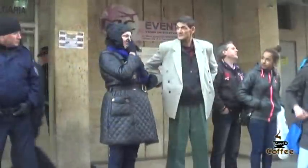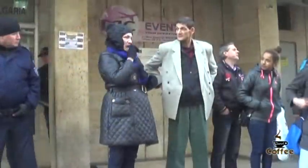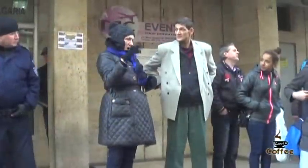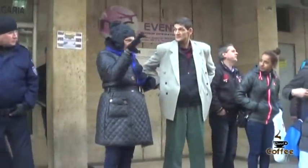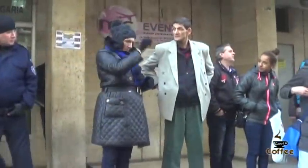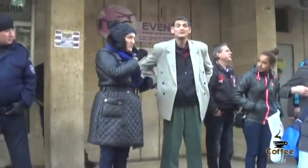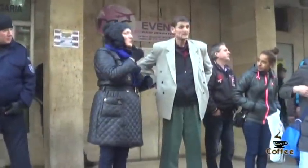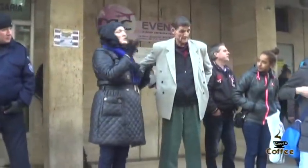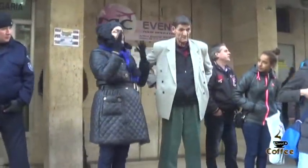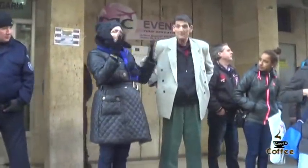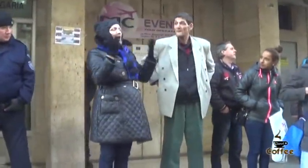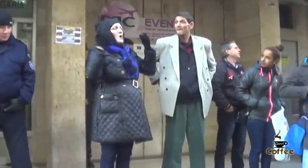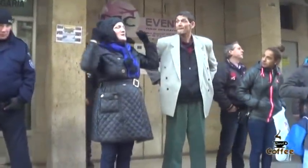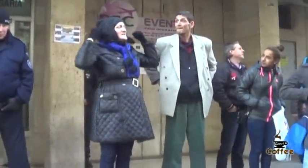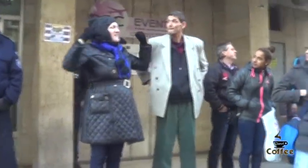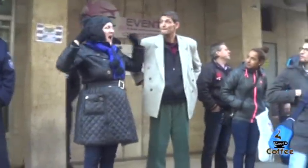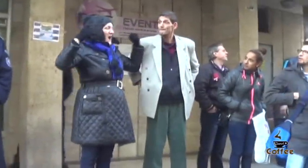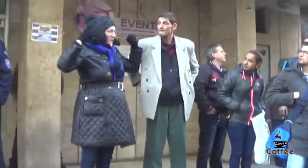Всичко е това, че обучава не види, че бъдат на място.